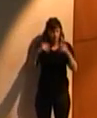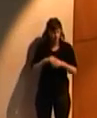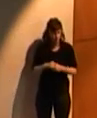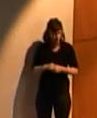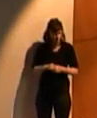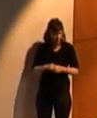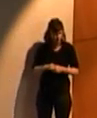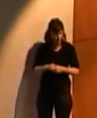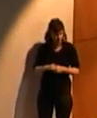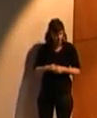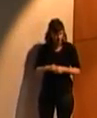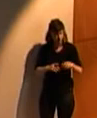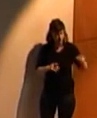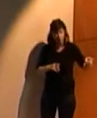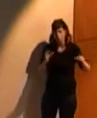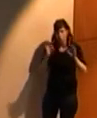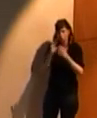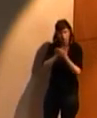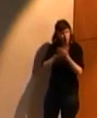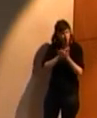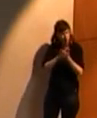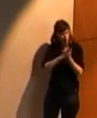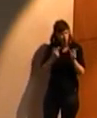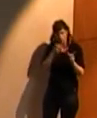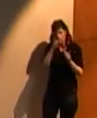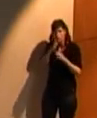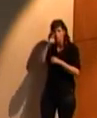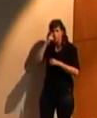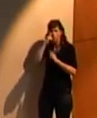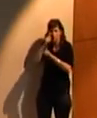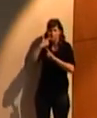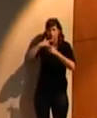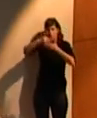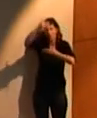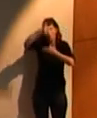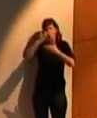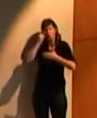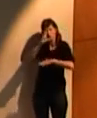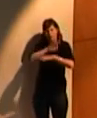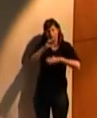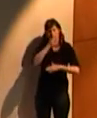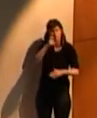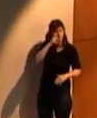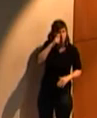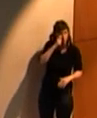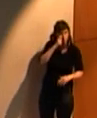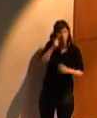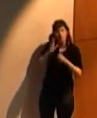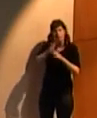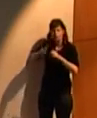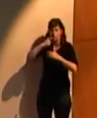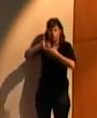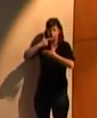J'excuse Océane parce qu'elle parle tout le temps de peau et ça ne parle pas forcément aux gens, c'est en gros une paroi. C'est vrai qu'en architecture, on parle souvent d'une peau. Voilà.